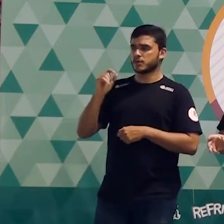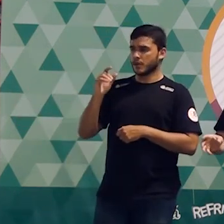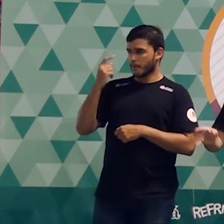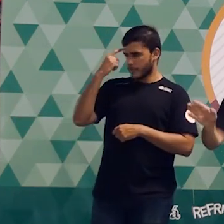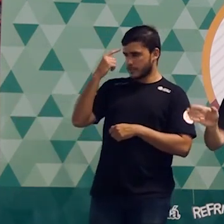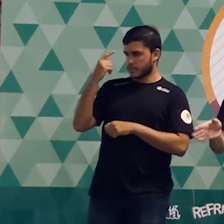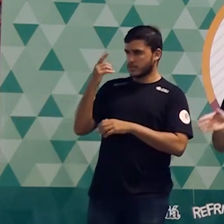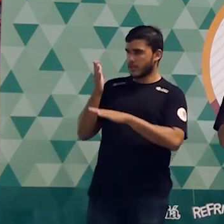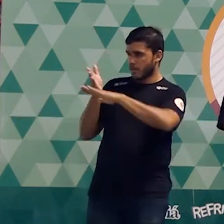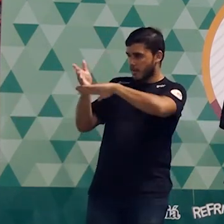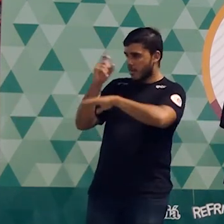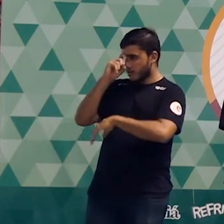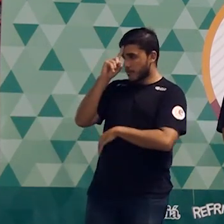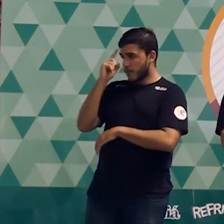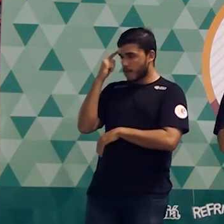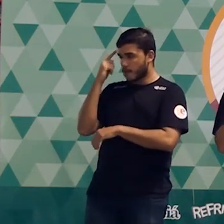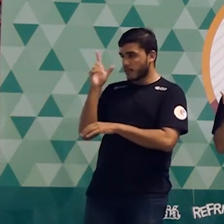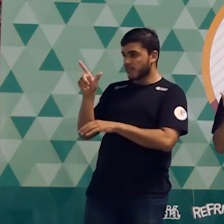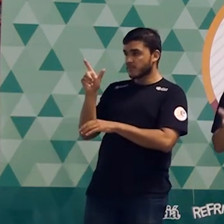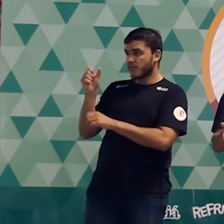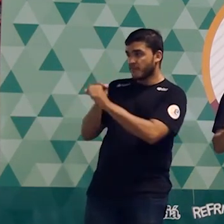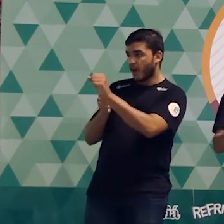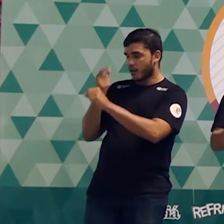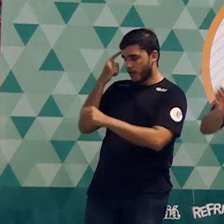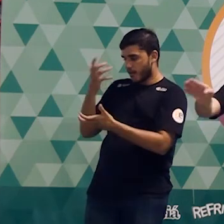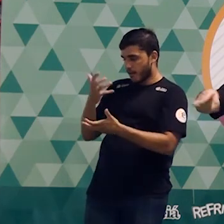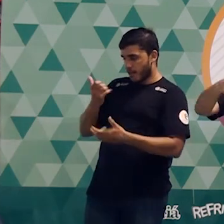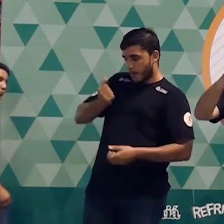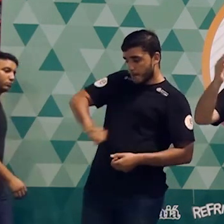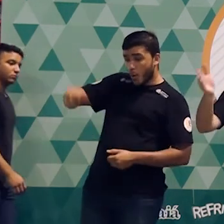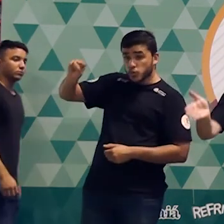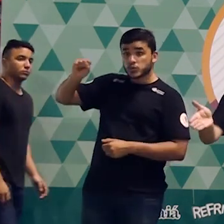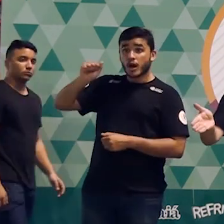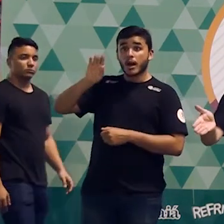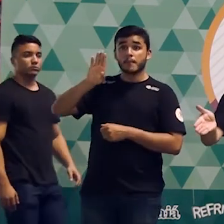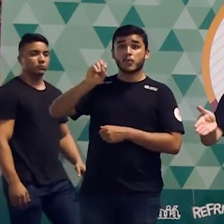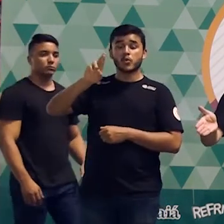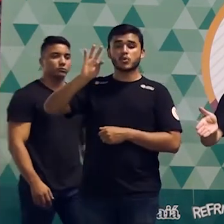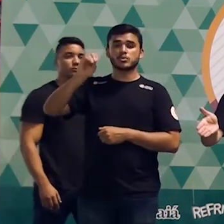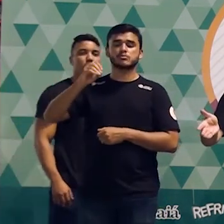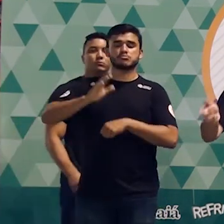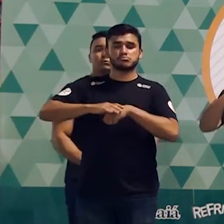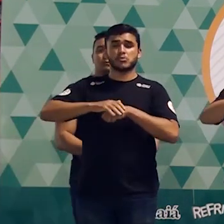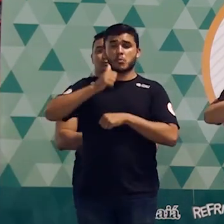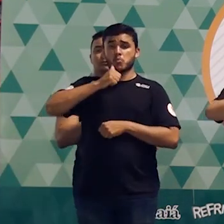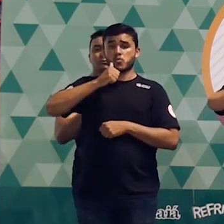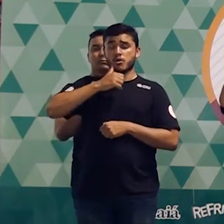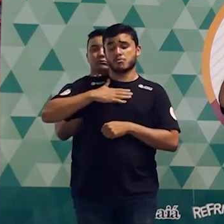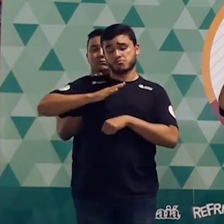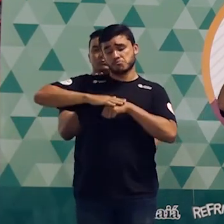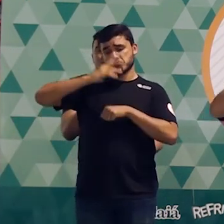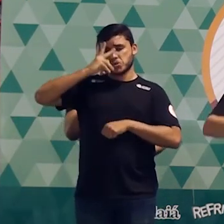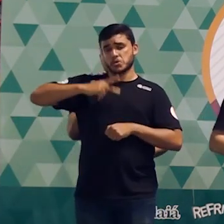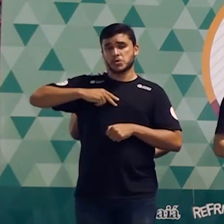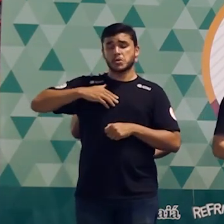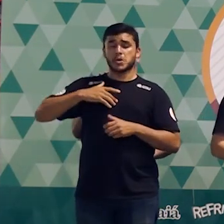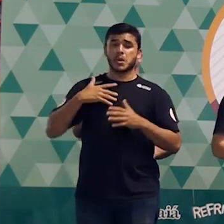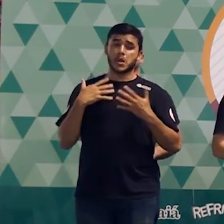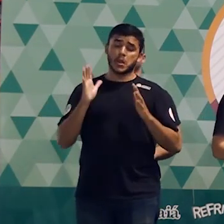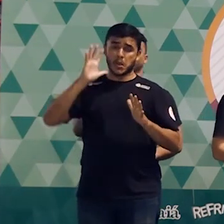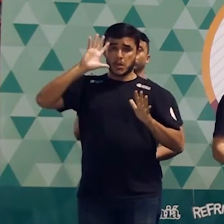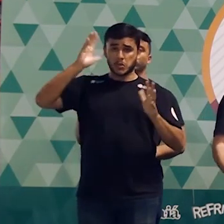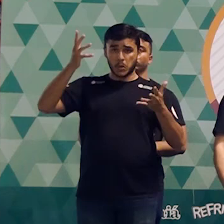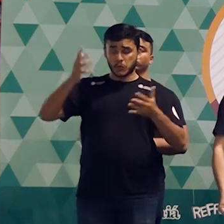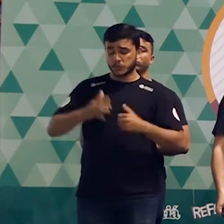pirata para fazer um aborto. Se a mulher engravidar e ela não quiser ter o filho, ela pratica o aborto e isso não faz a natalidade